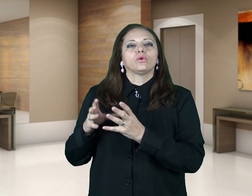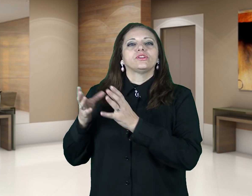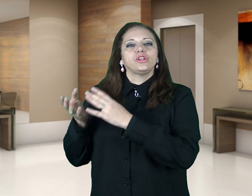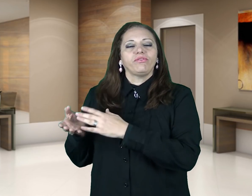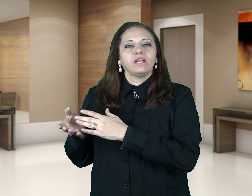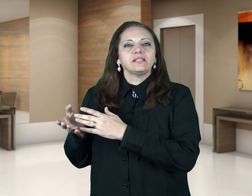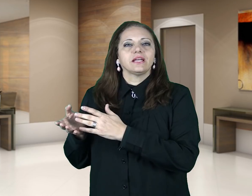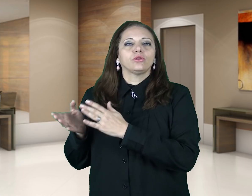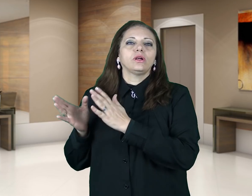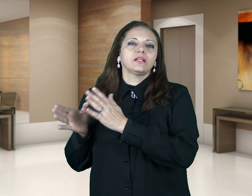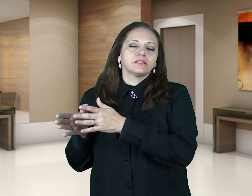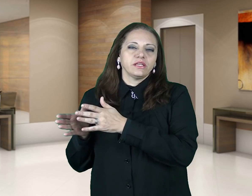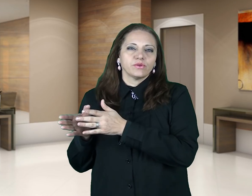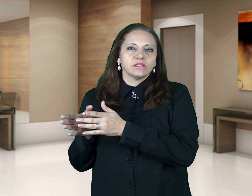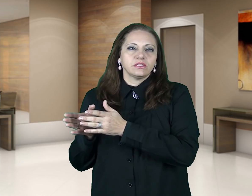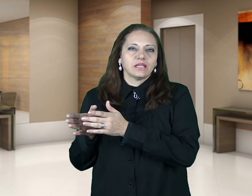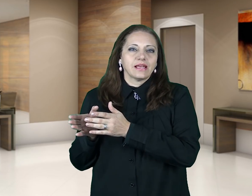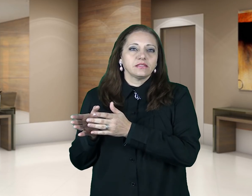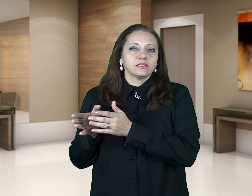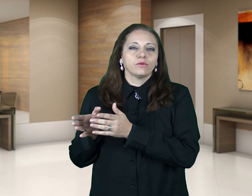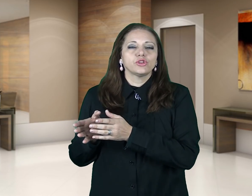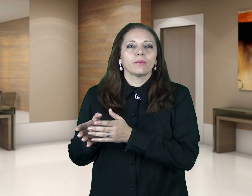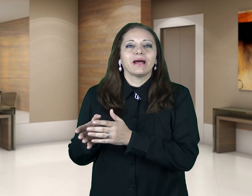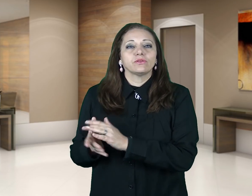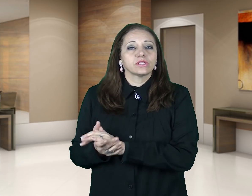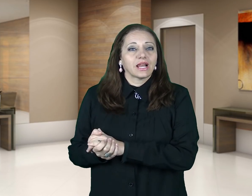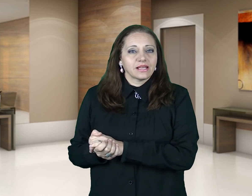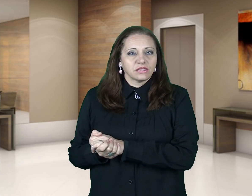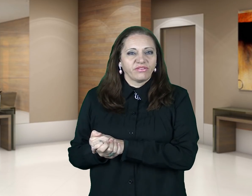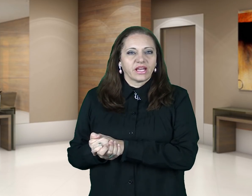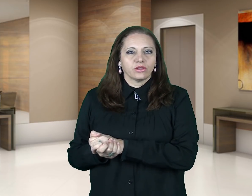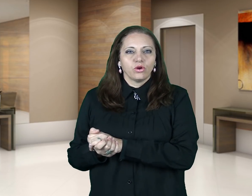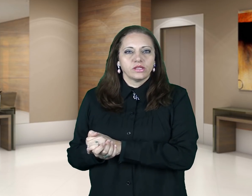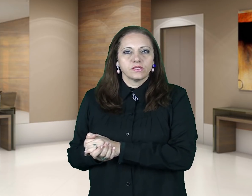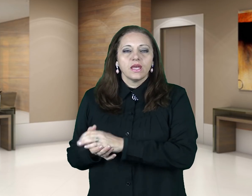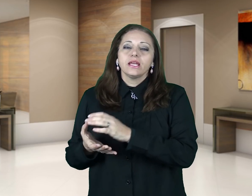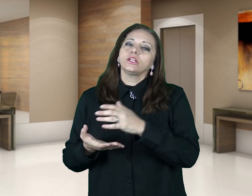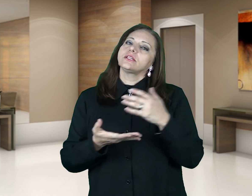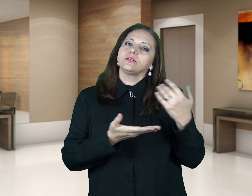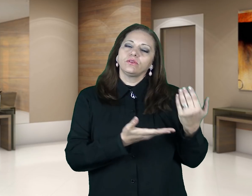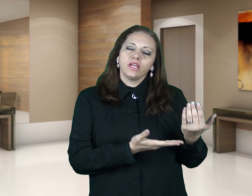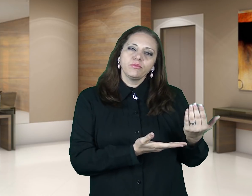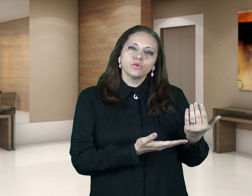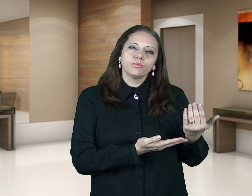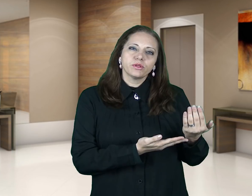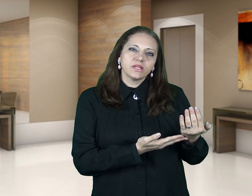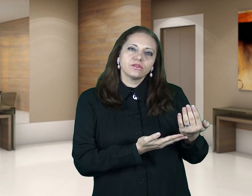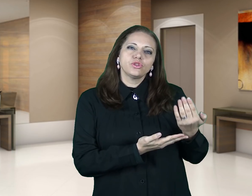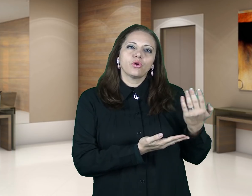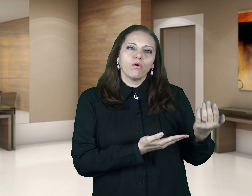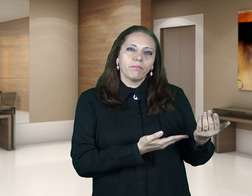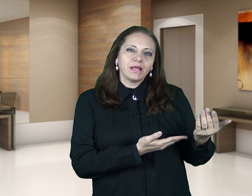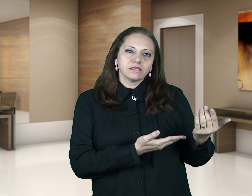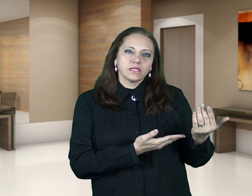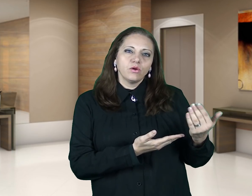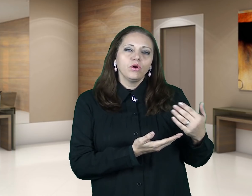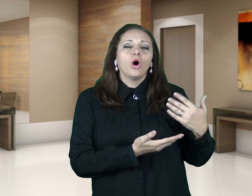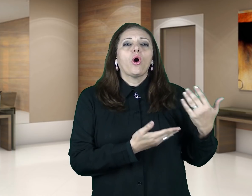fator diferenciador nas línguas de sinais, que são os chamados classificadores, que nós não temos um processo de comparação